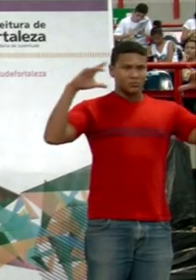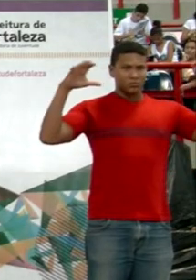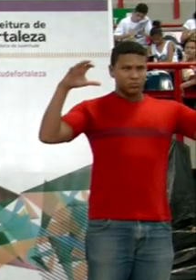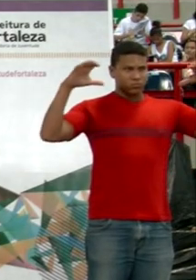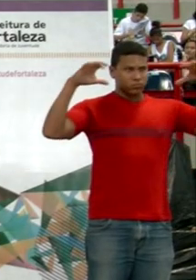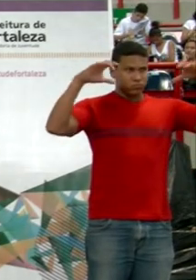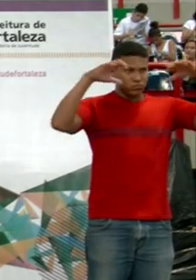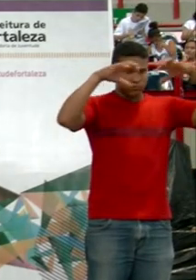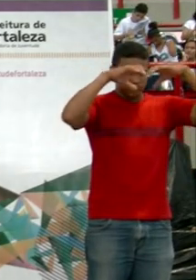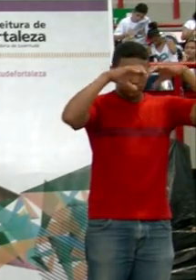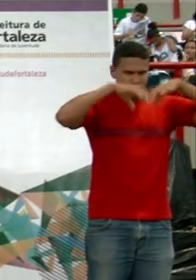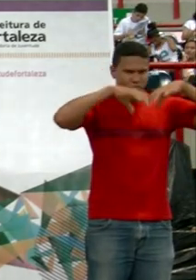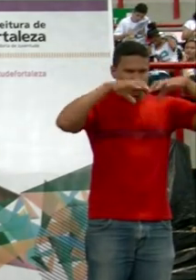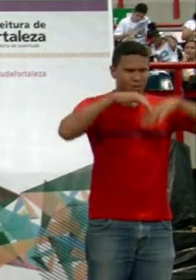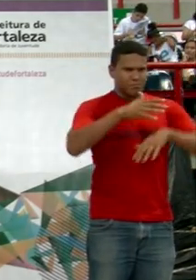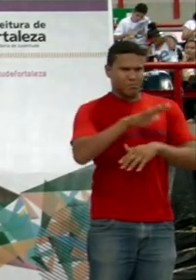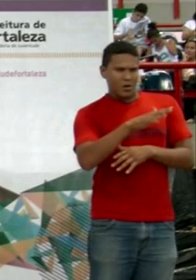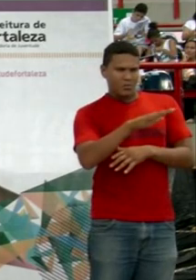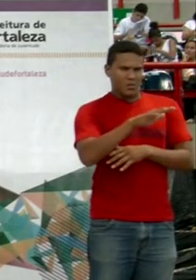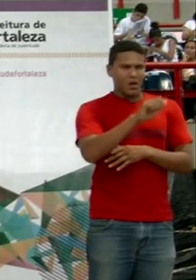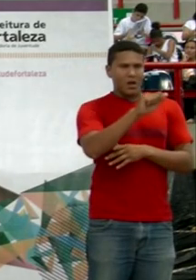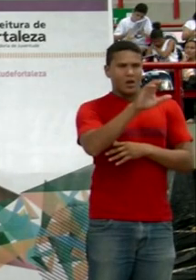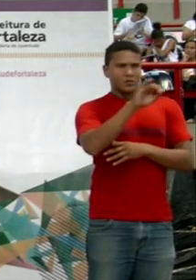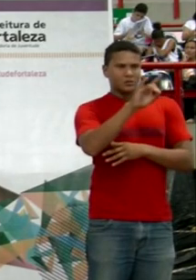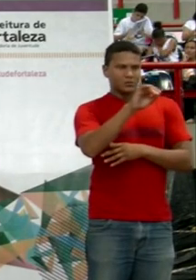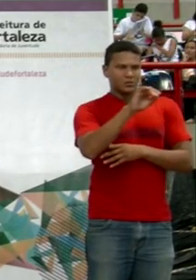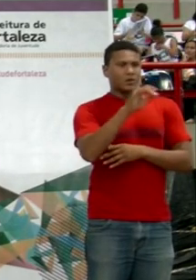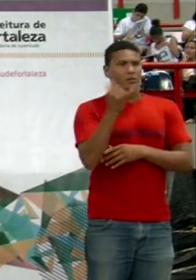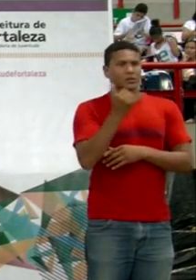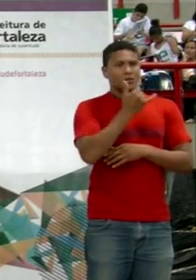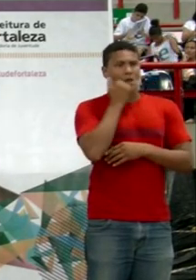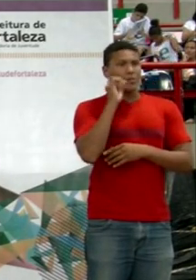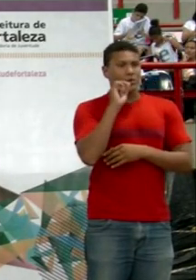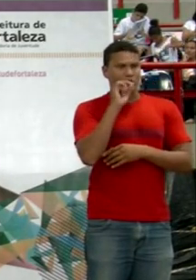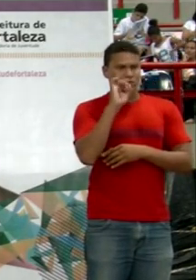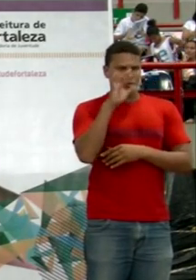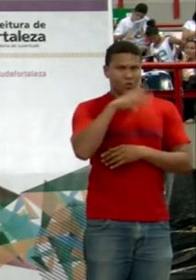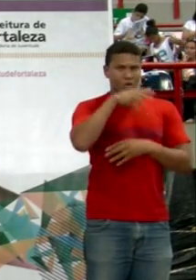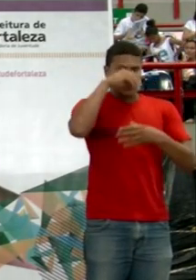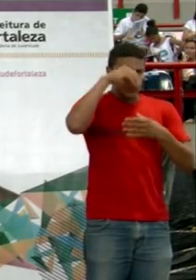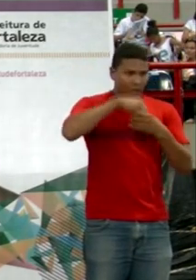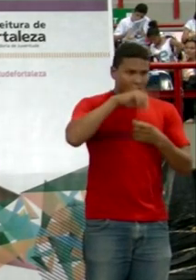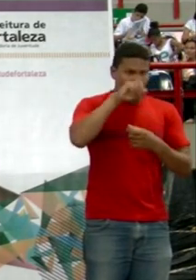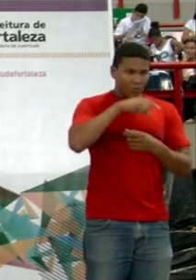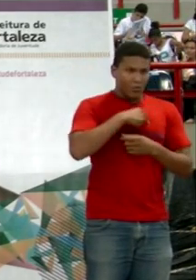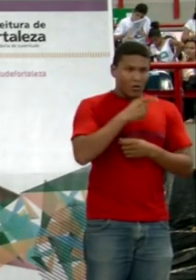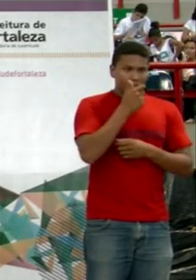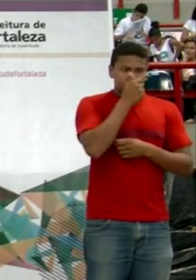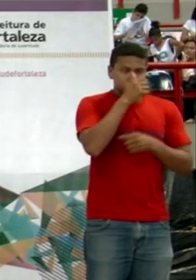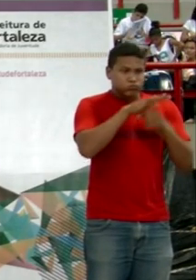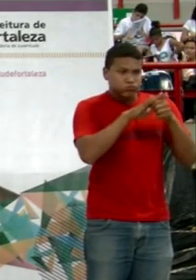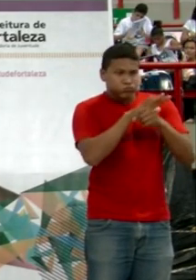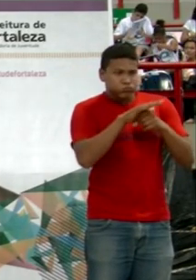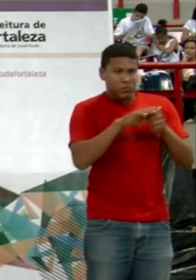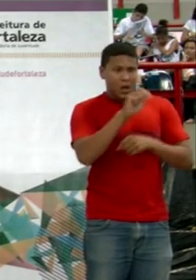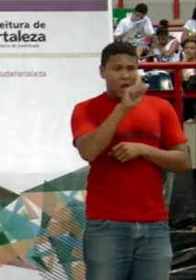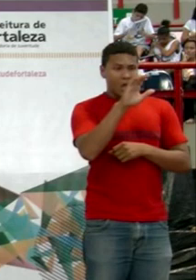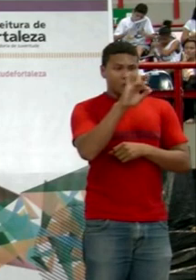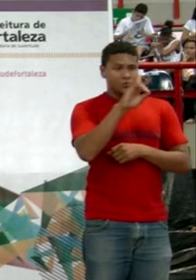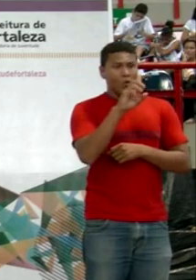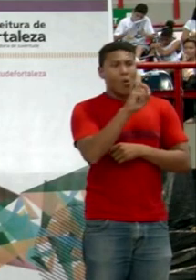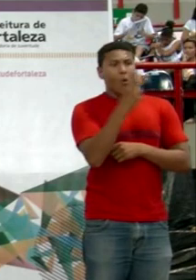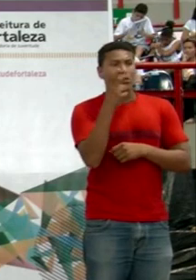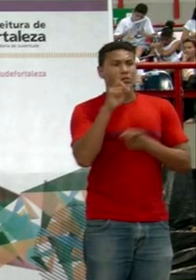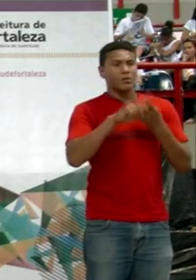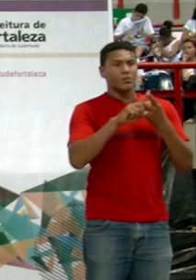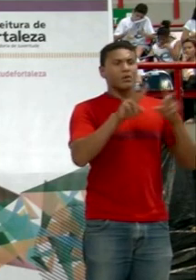menos ácida depende não só da concentração do ácido formado, como também do tipo de ácido.